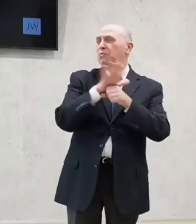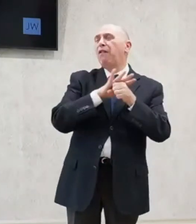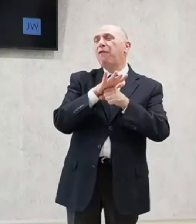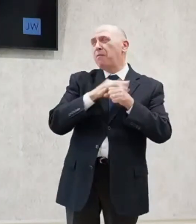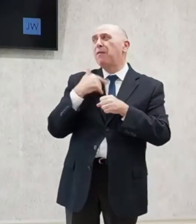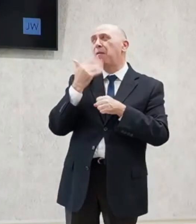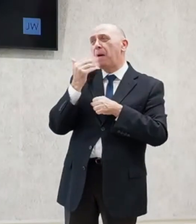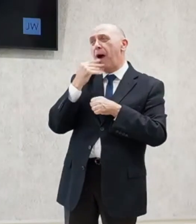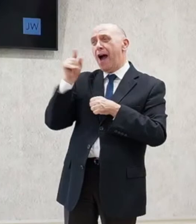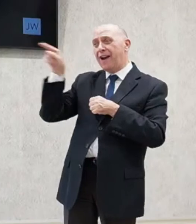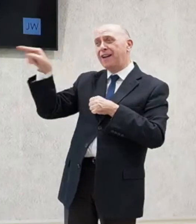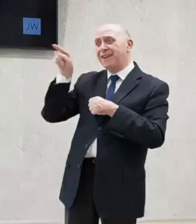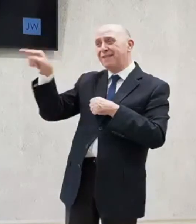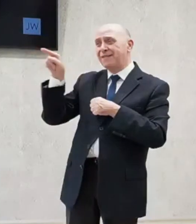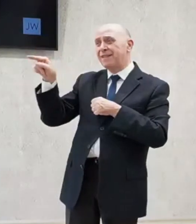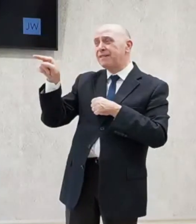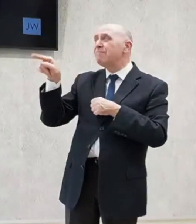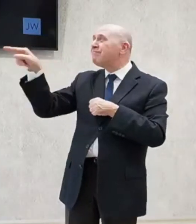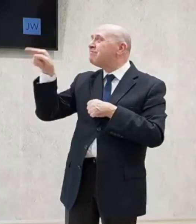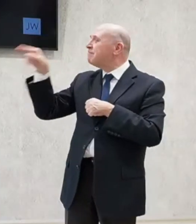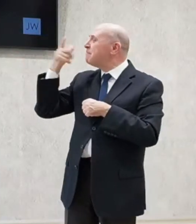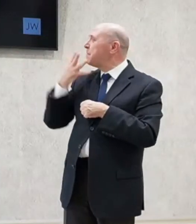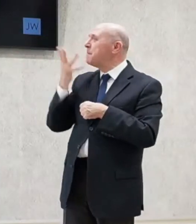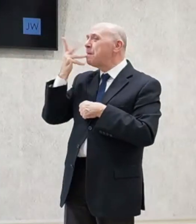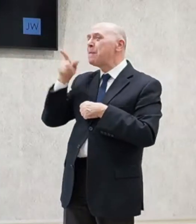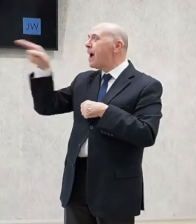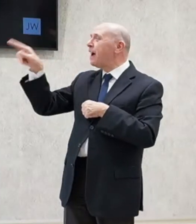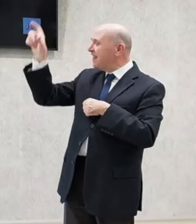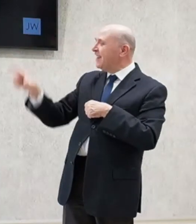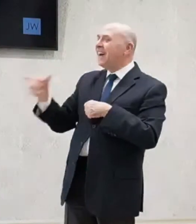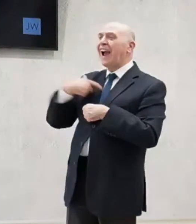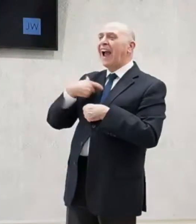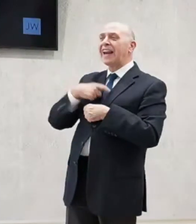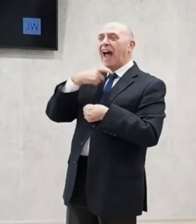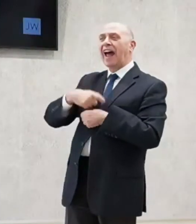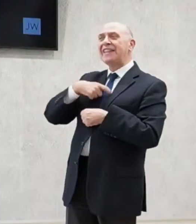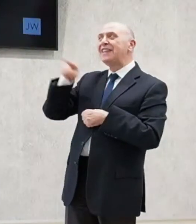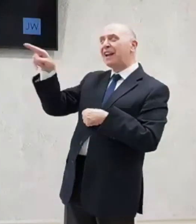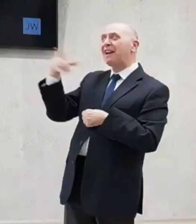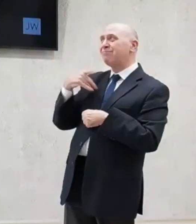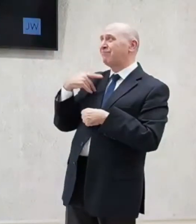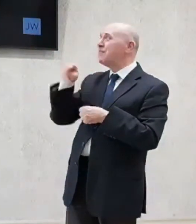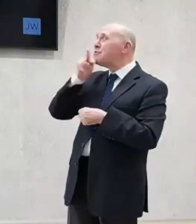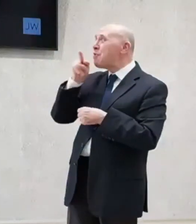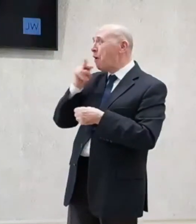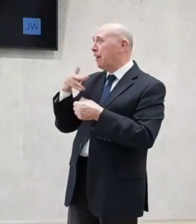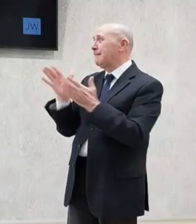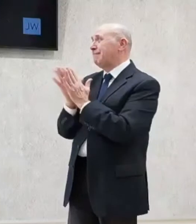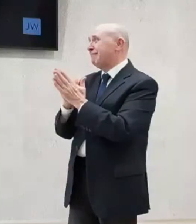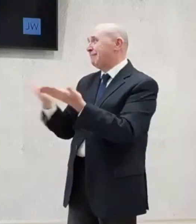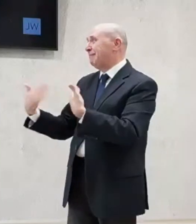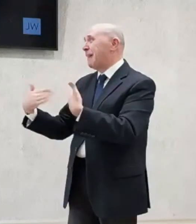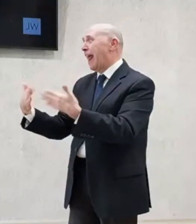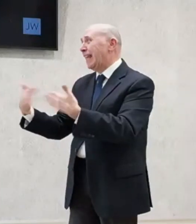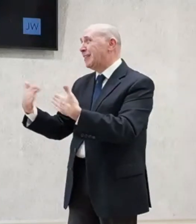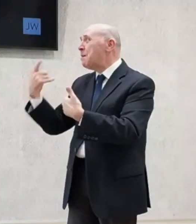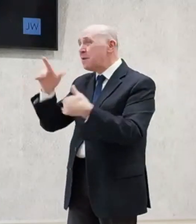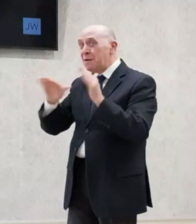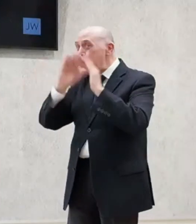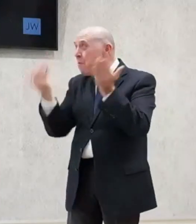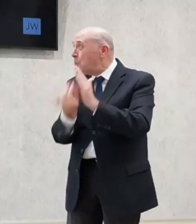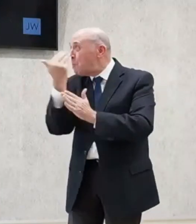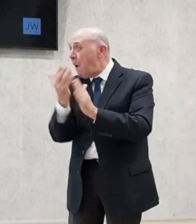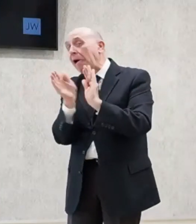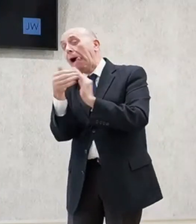manchi di te mi piace il tuo carattere nonna A prestissimo perché il nuovo mondo è dietro l'angolo